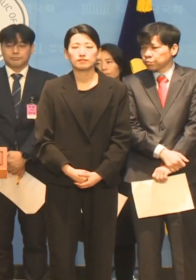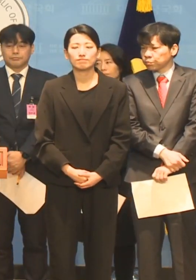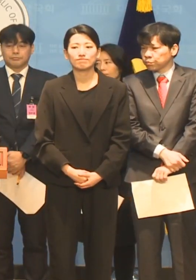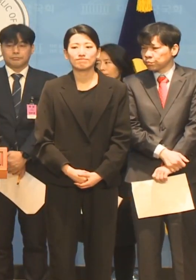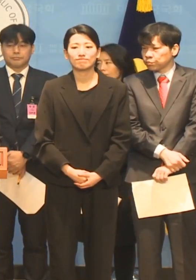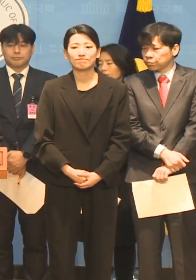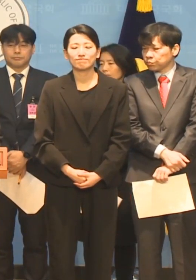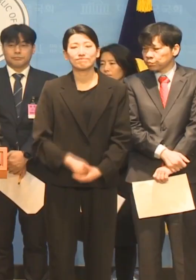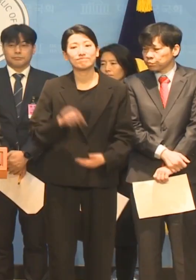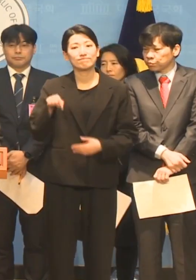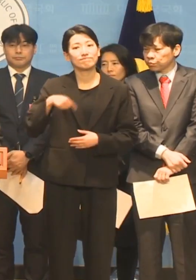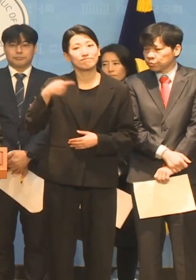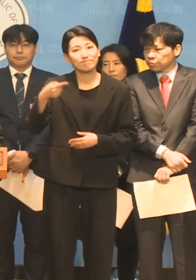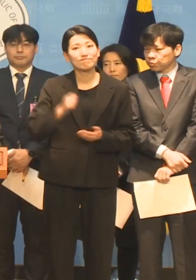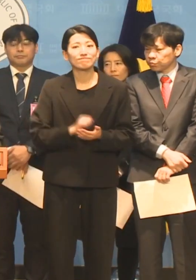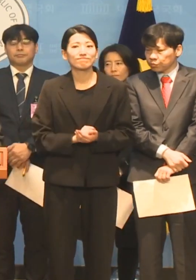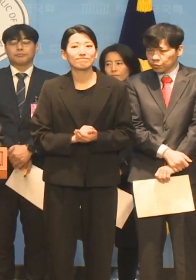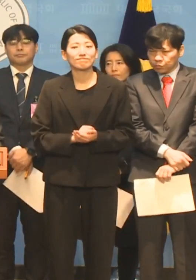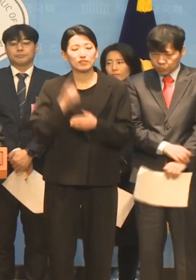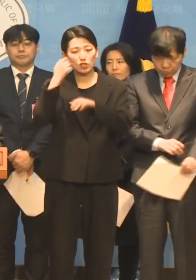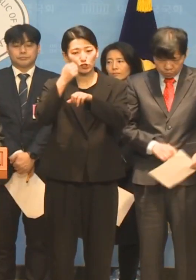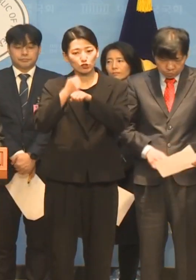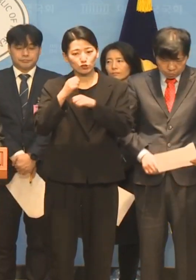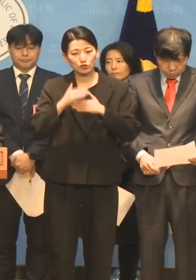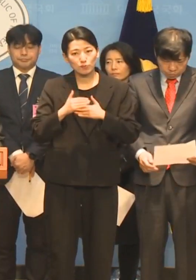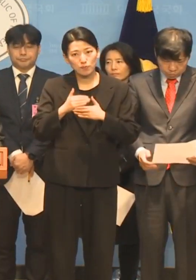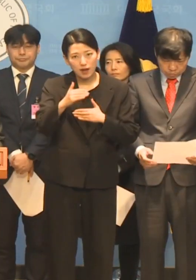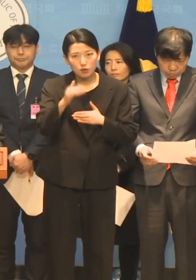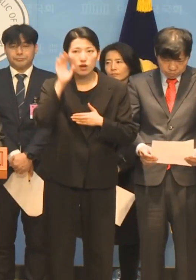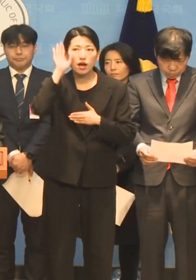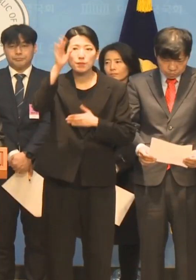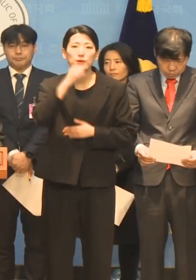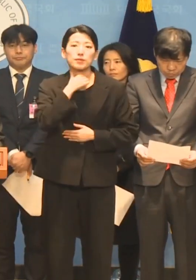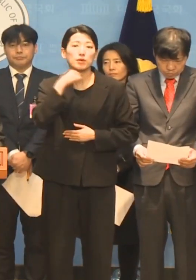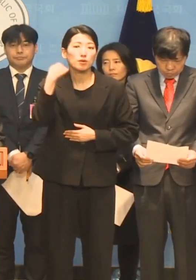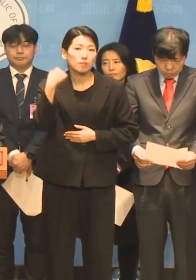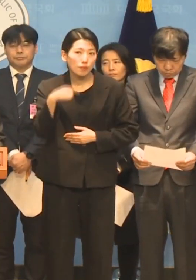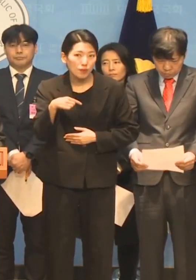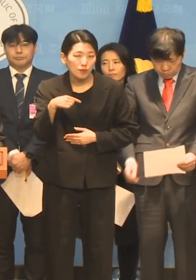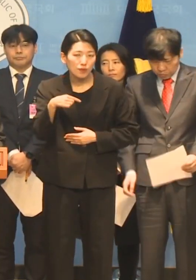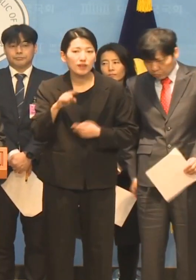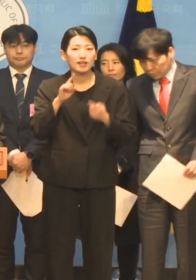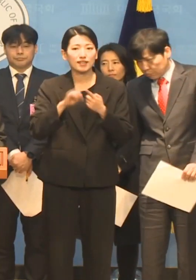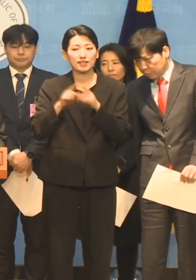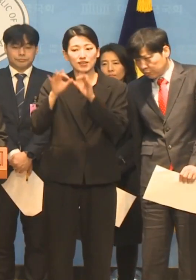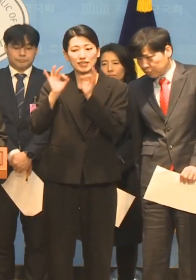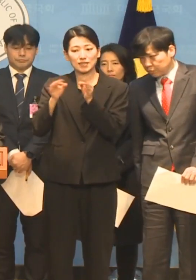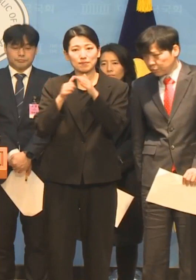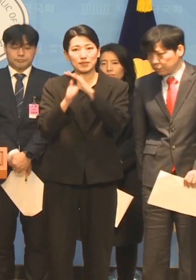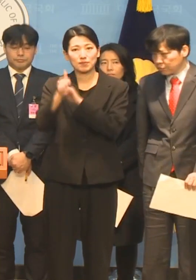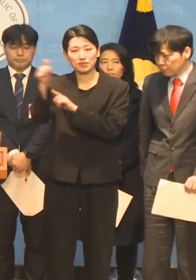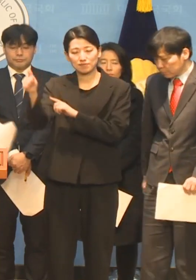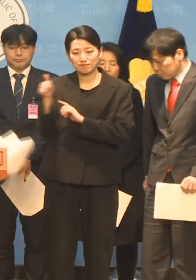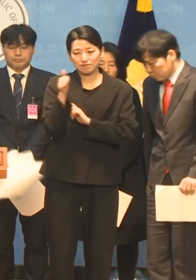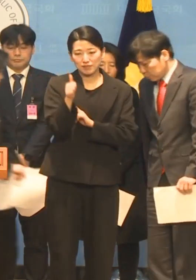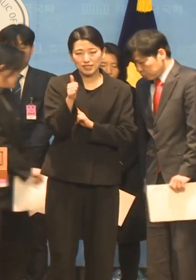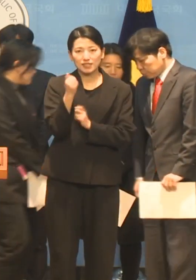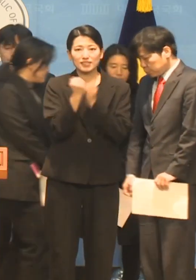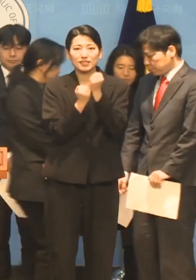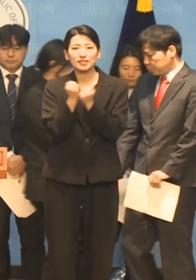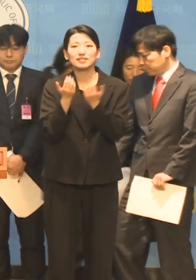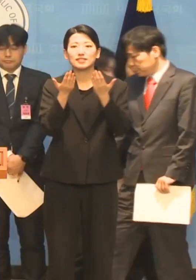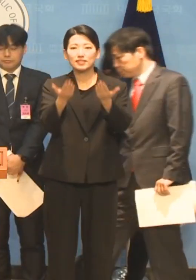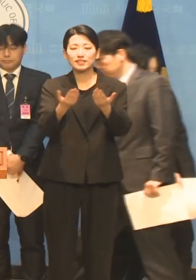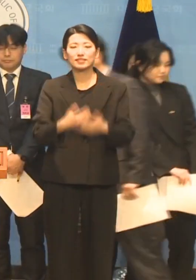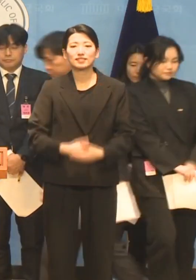네, 다음은 경과보고와 향후 추진사항에 대해 대한당뇨병연합 김강훈 대표이사님이 입장 발표가 있겠습니다.